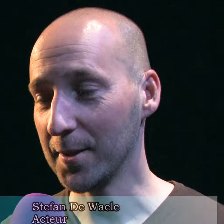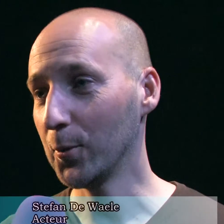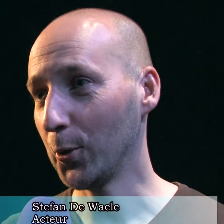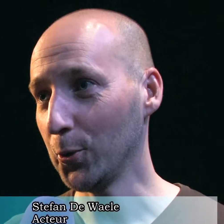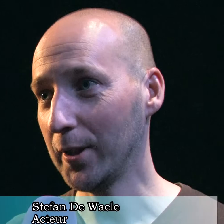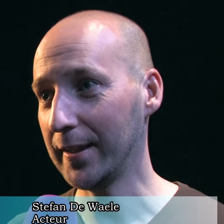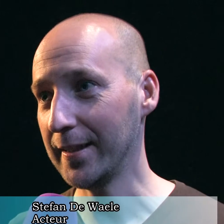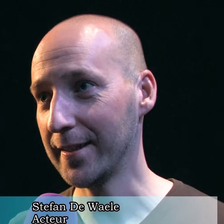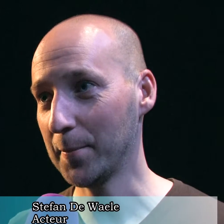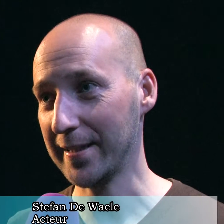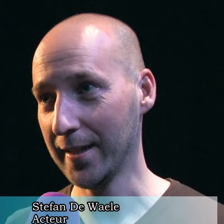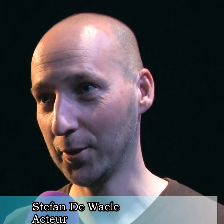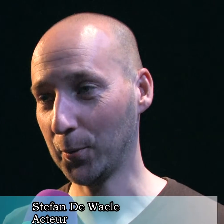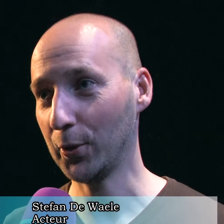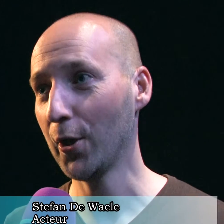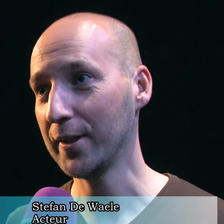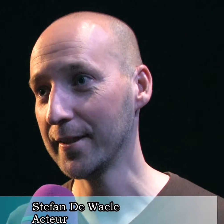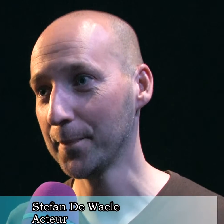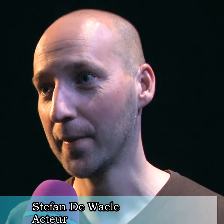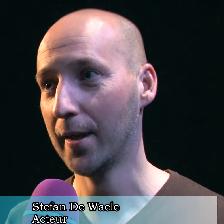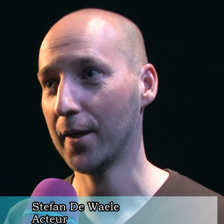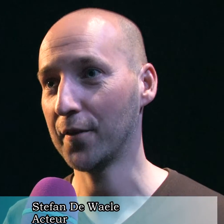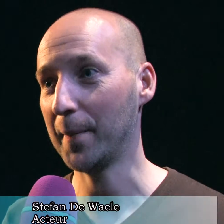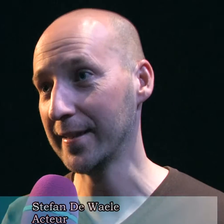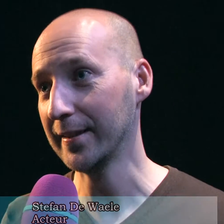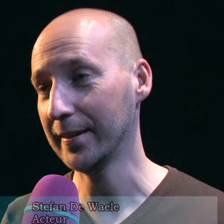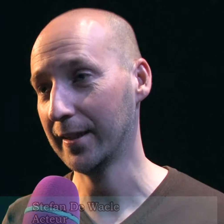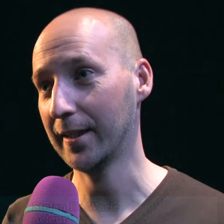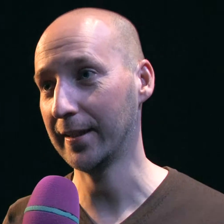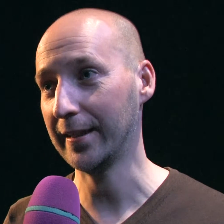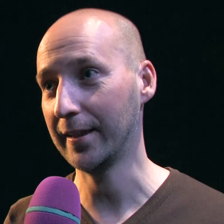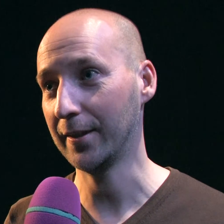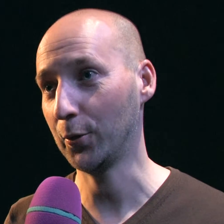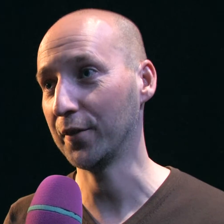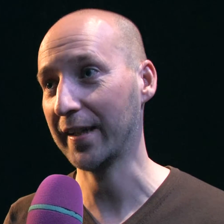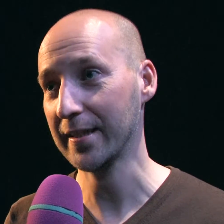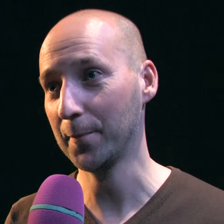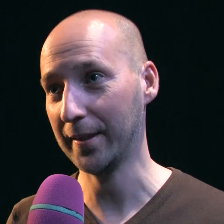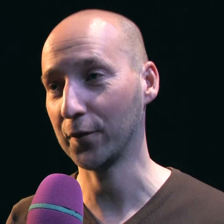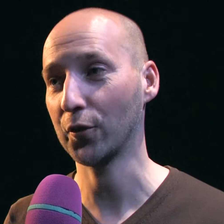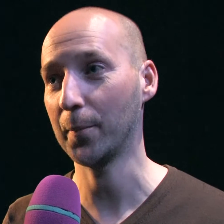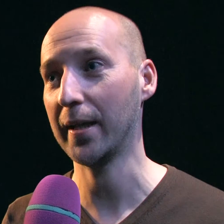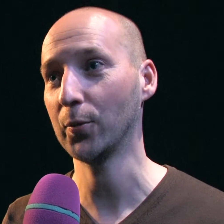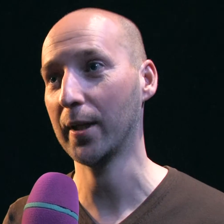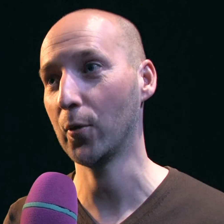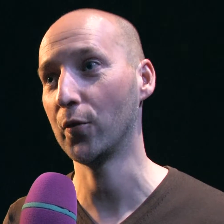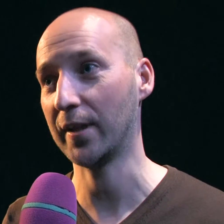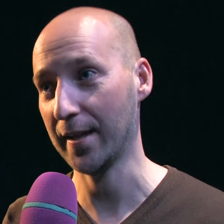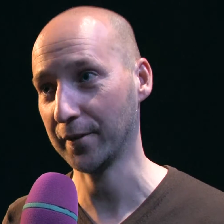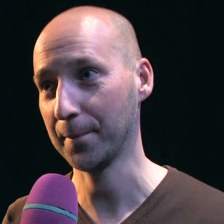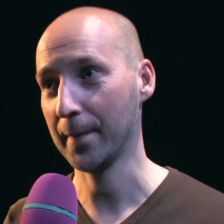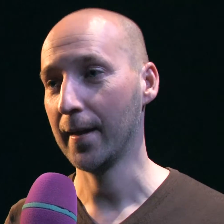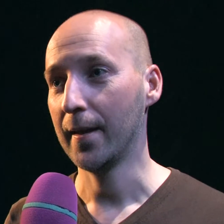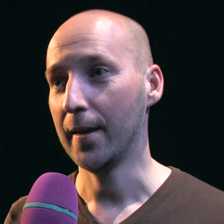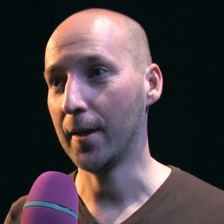Het is een monoloog en die is gebaseerd op getuigenissen van mensen die hun gevangenschap in het fort van Breendonk hebben